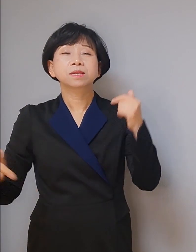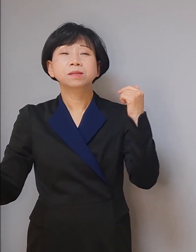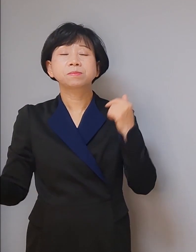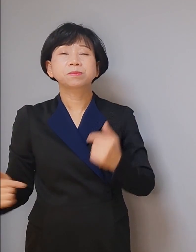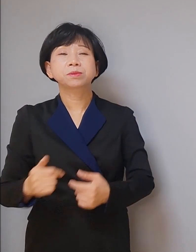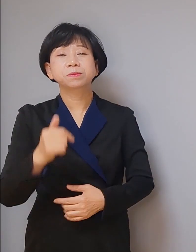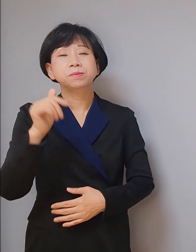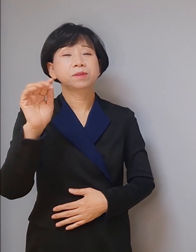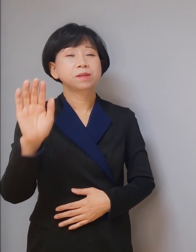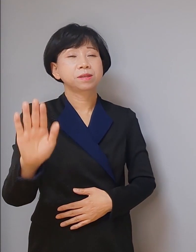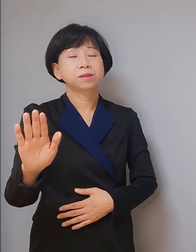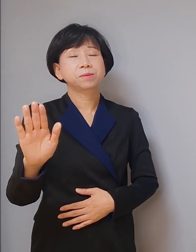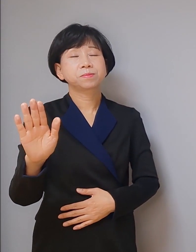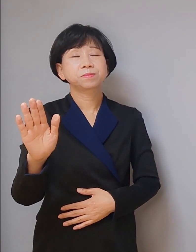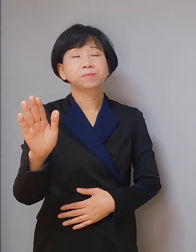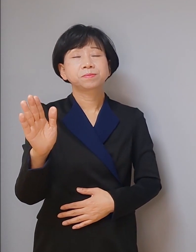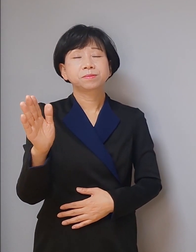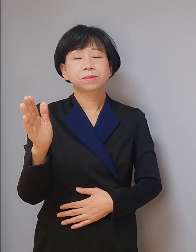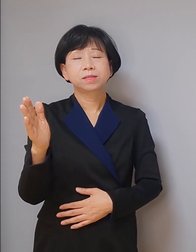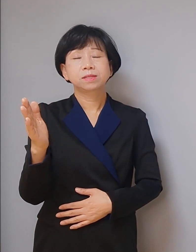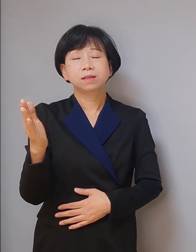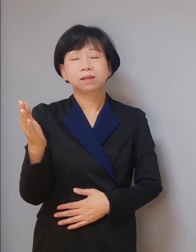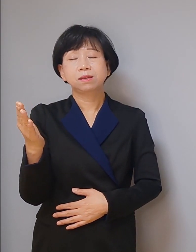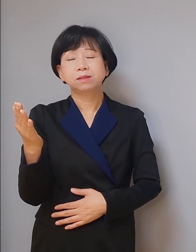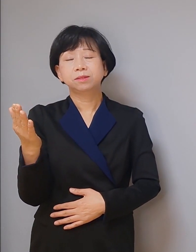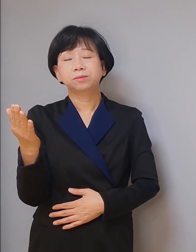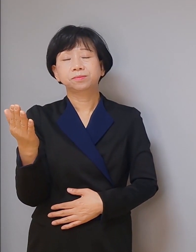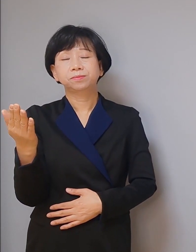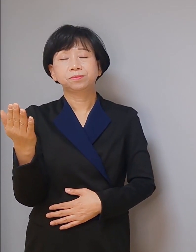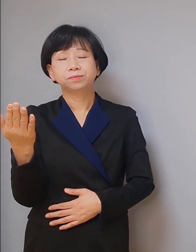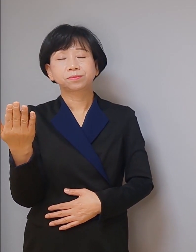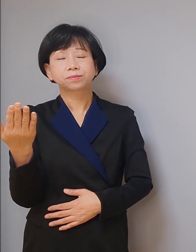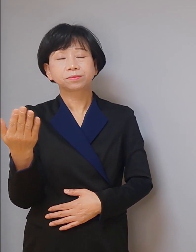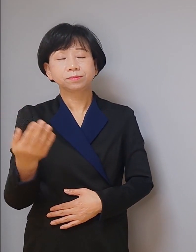예배드림이 기쁨 됩니다.